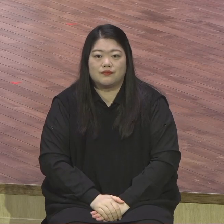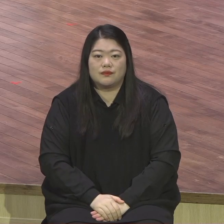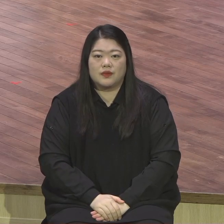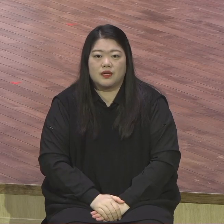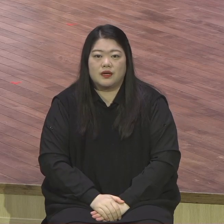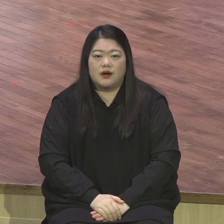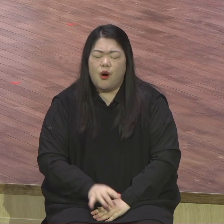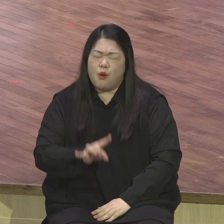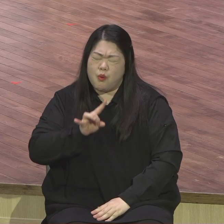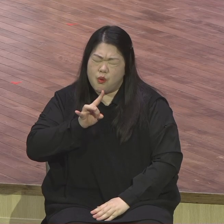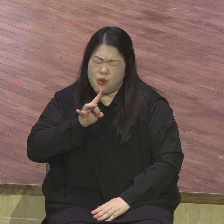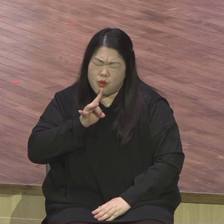끝납니다.